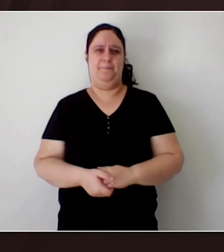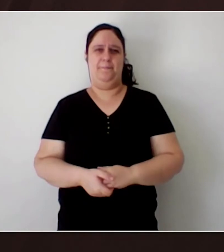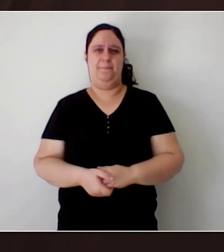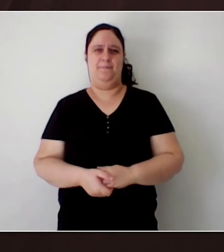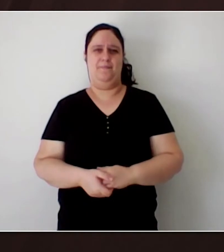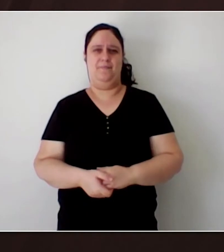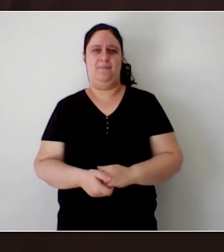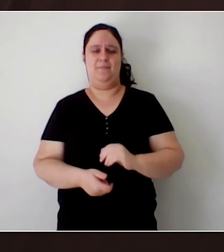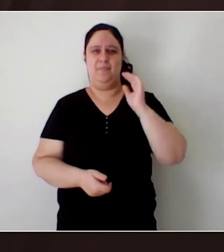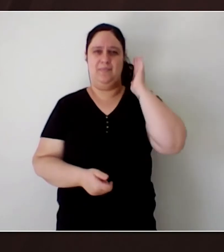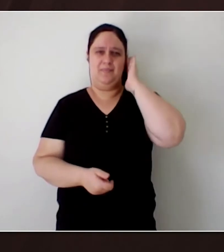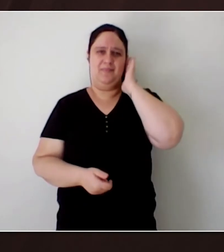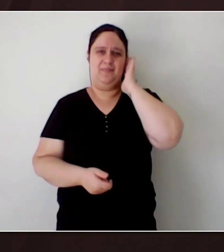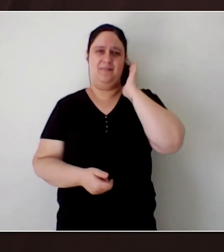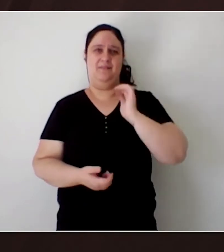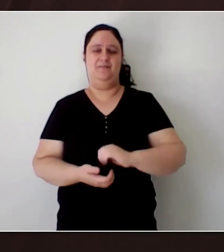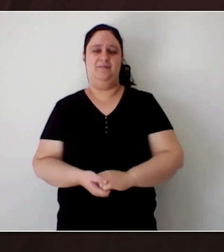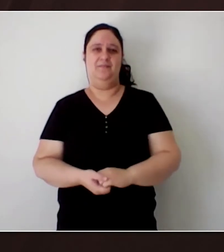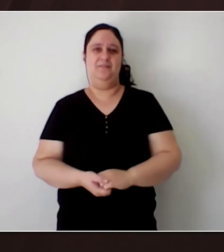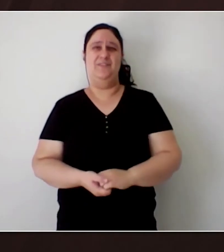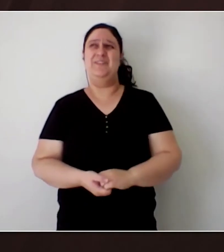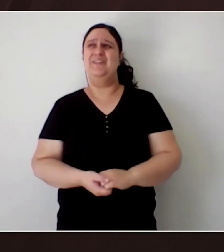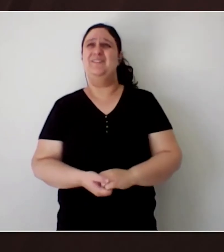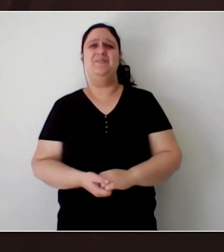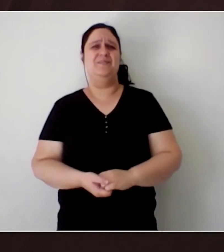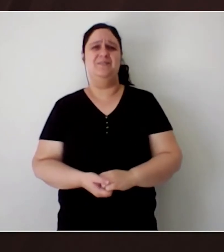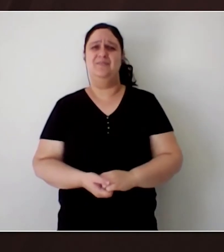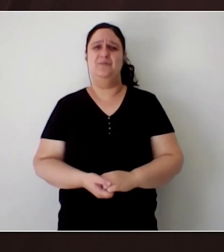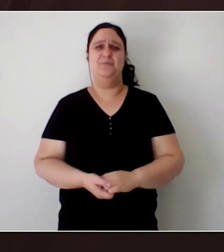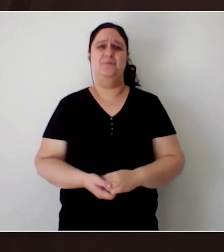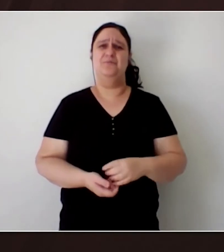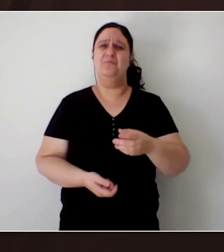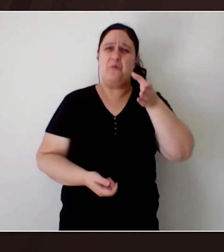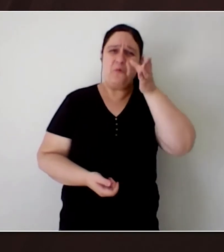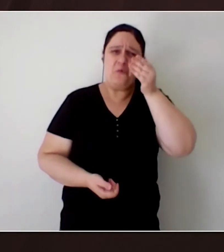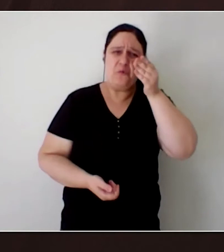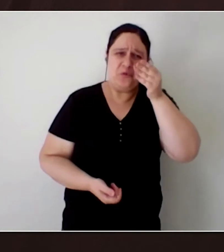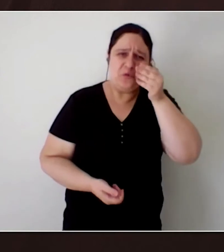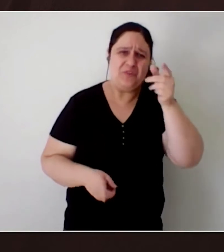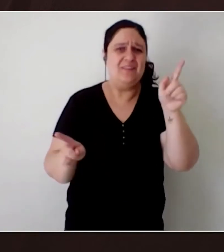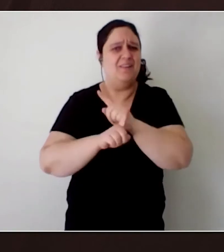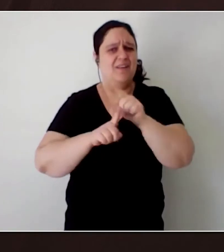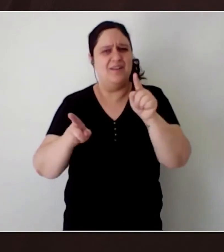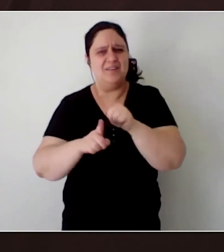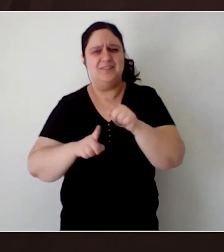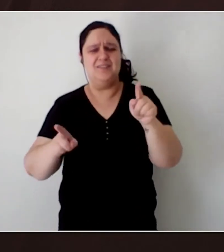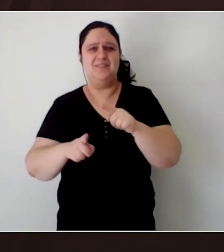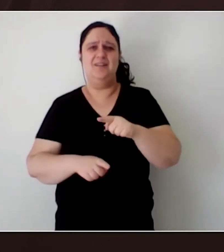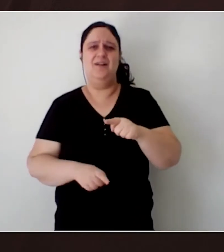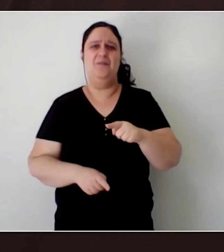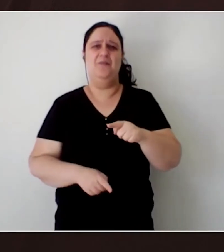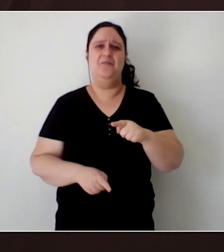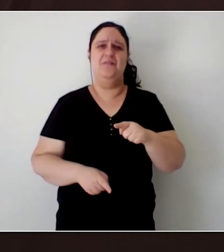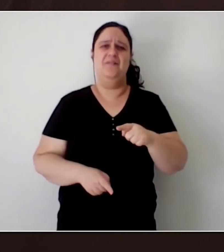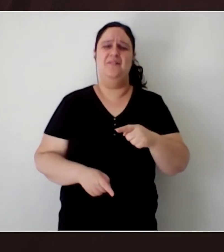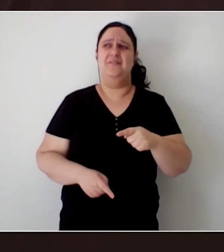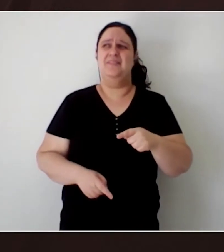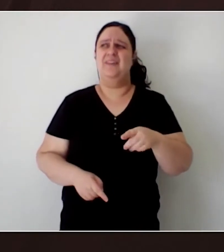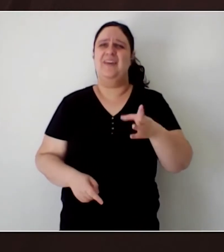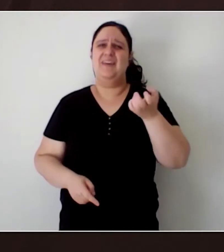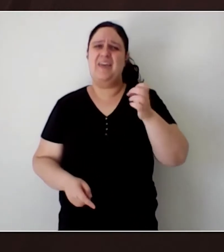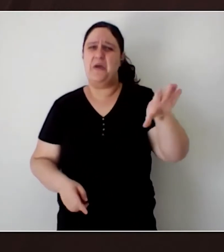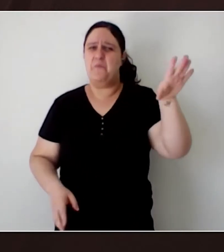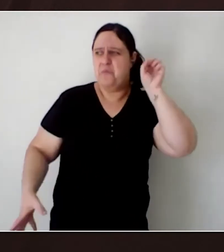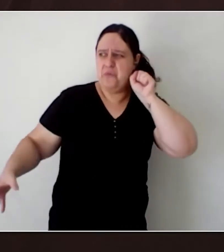ouvido querendo ouvir tudo, com curiosidade. Ouvir toda sorte de coisas diferentes, irmão. Não seja